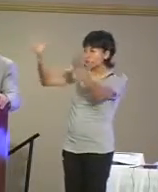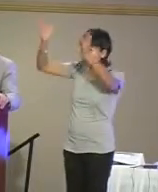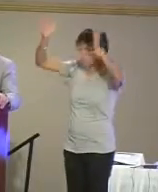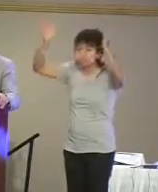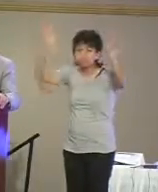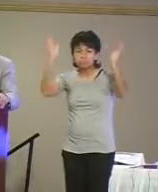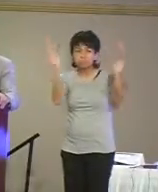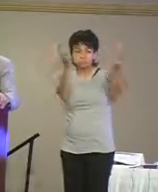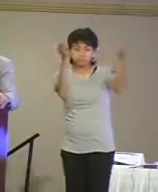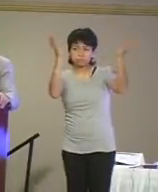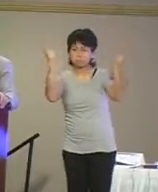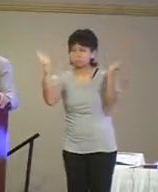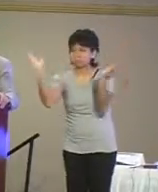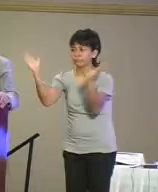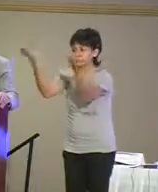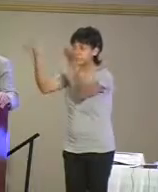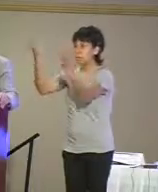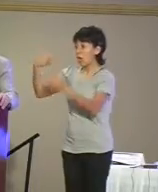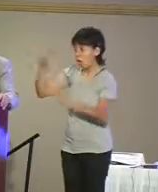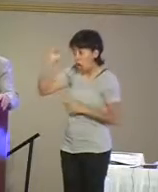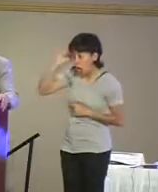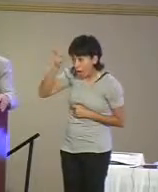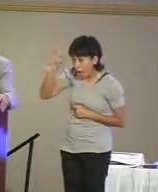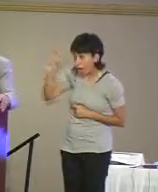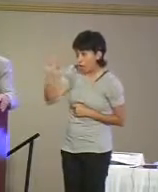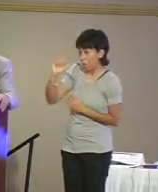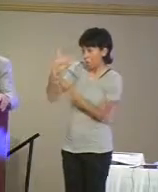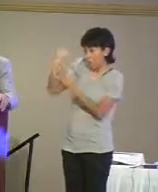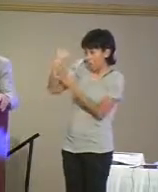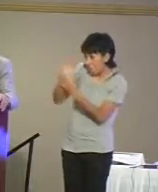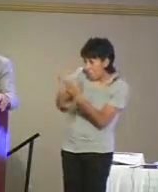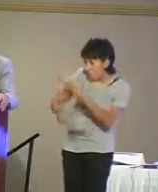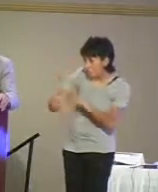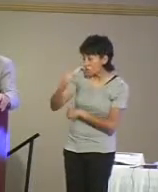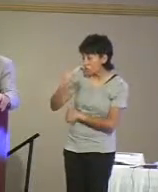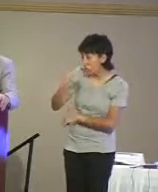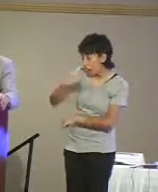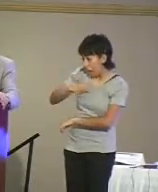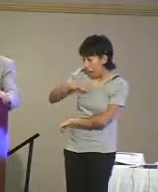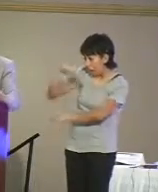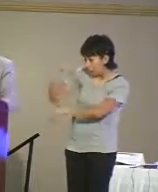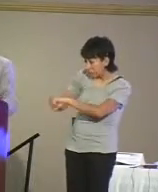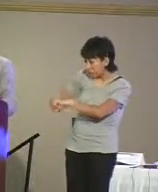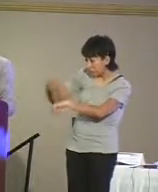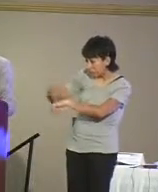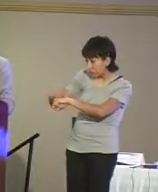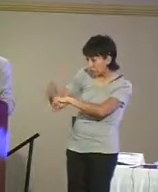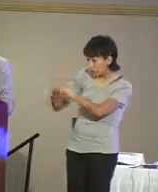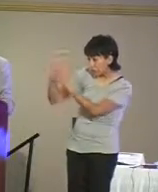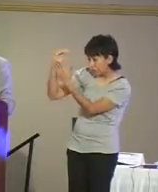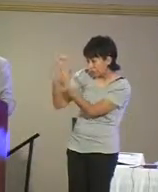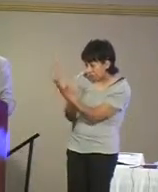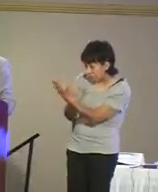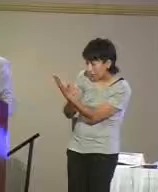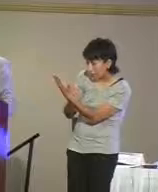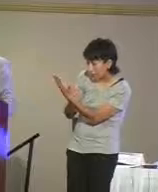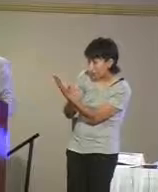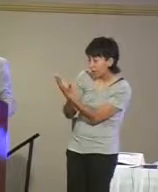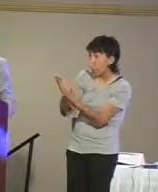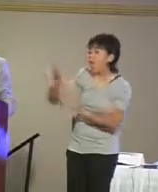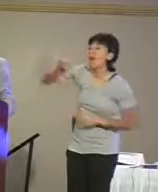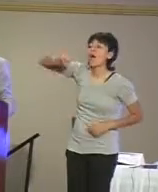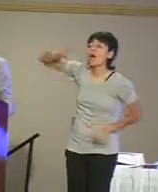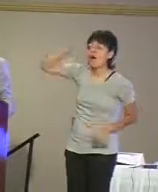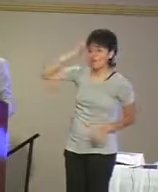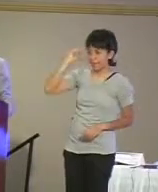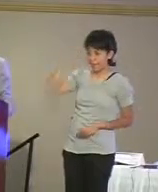pronto, si ya ha reducido el número de niños que tienen estos problemas, esperemos que en un corto periodo